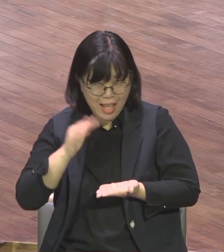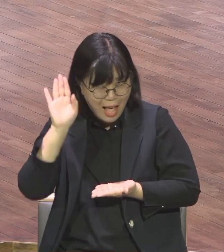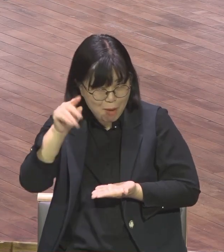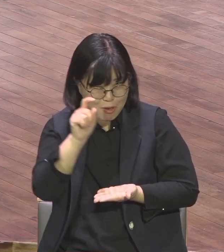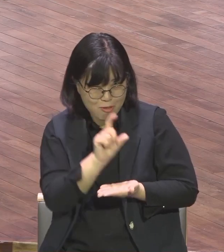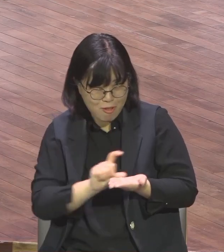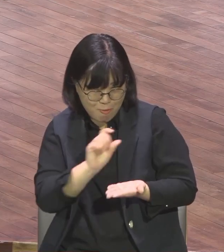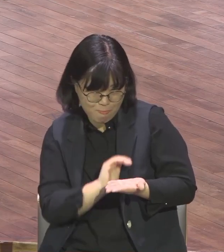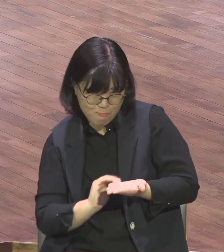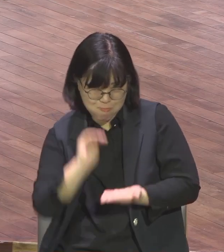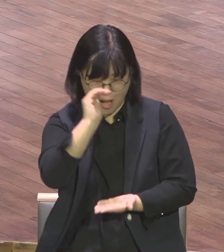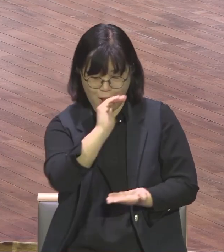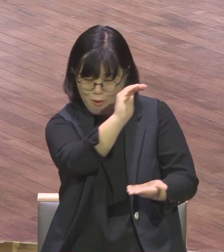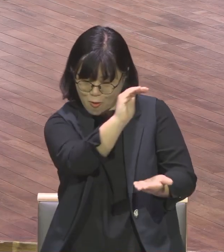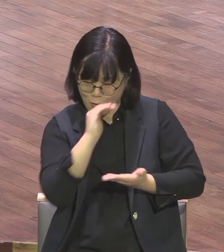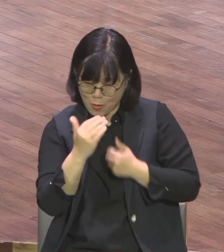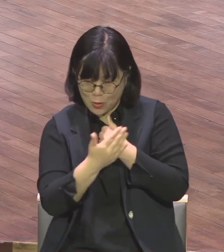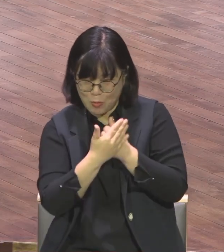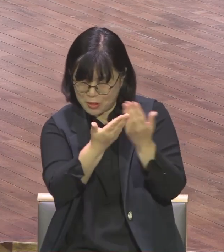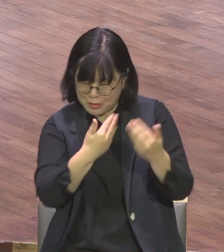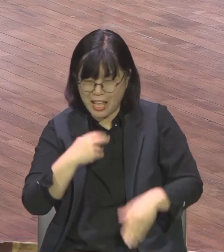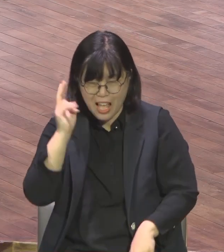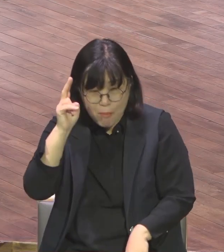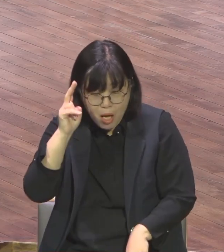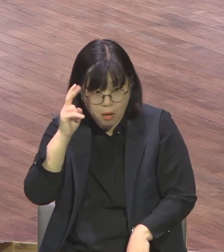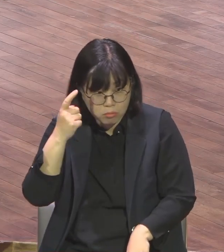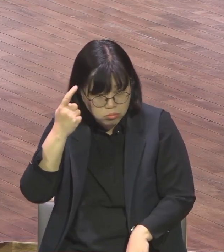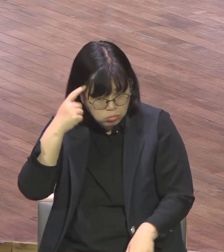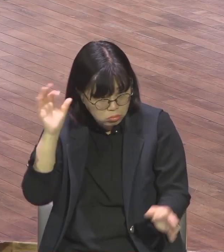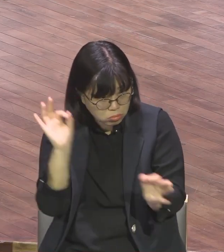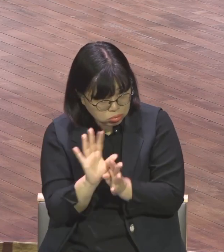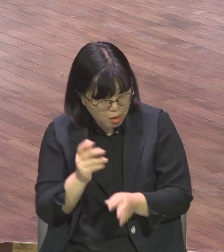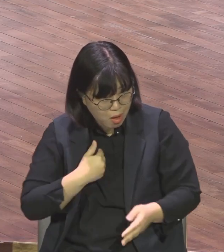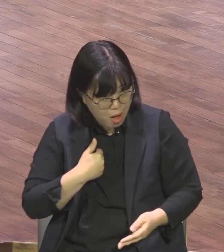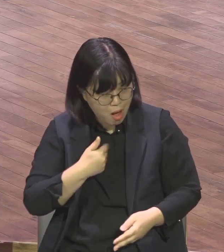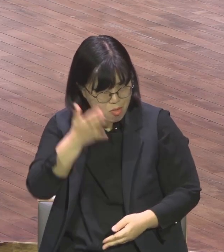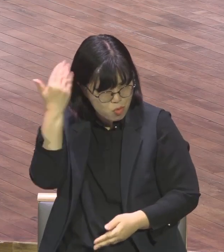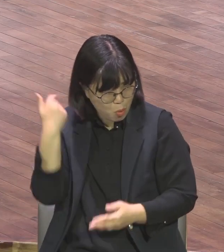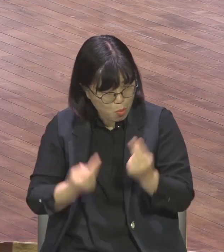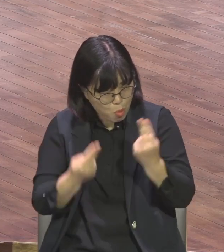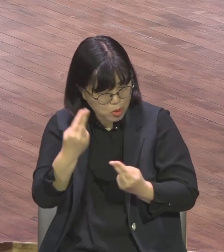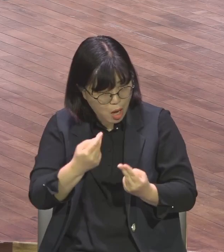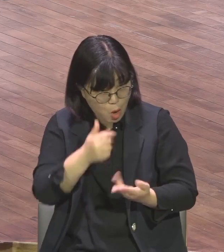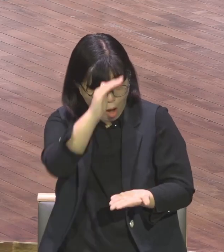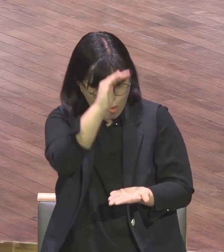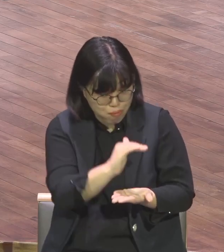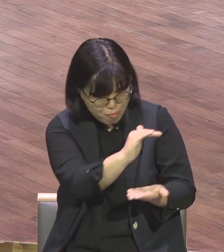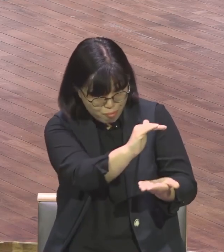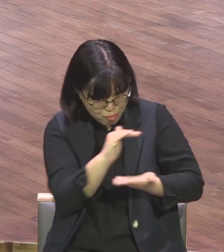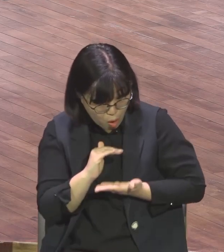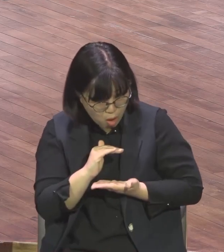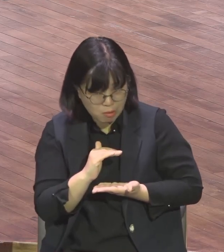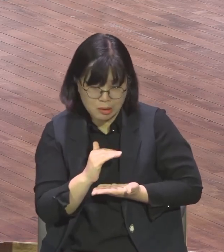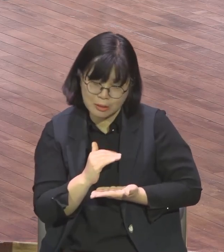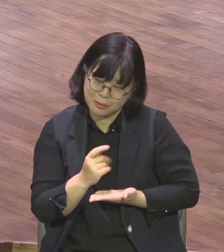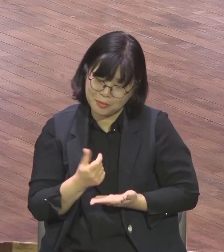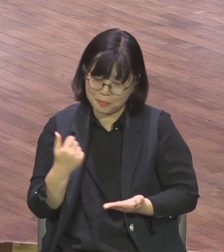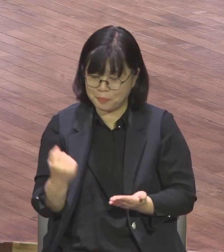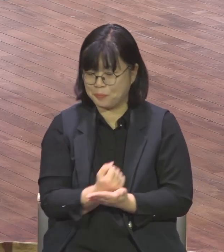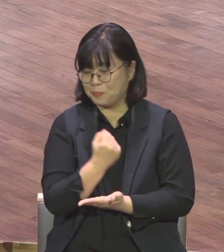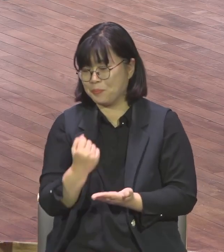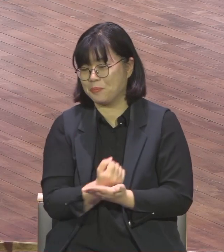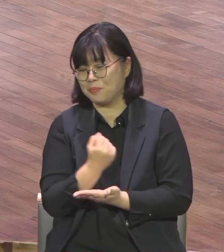덜 도와주면 섭섭해요. 섭섭하기가 돌아요. 서로 간의 관계가